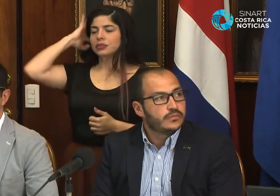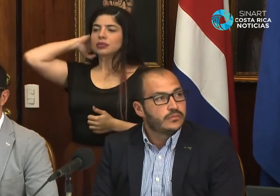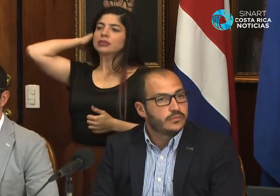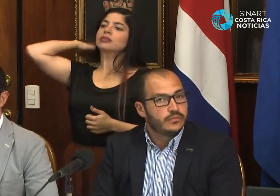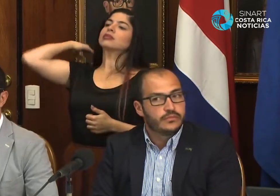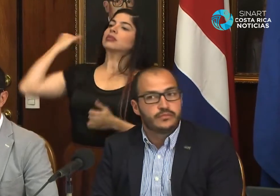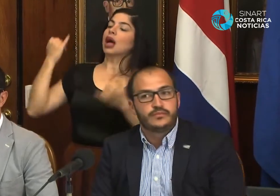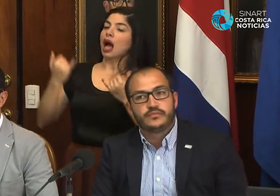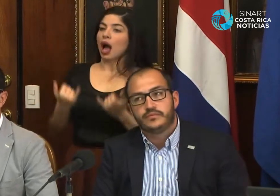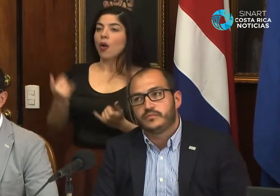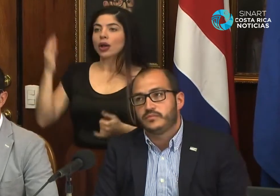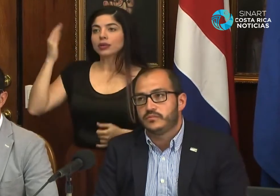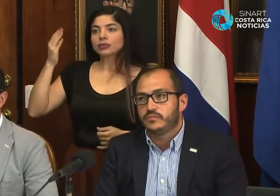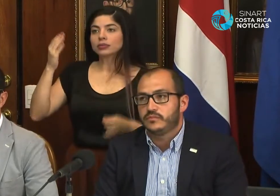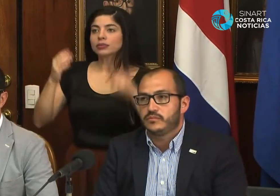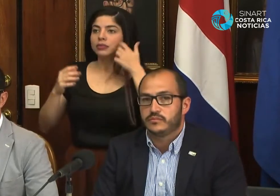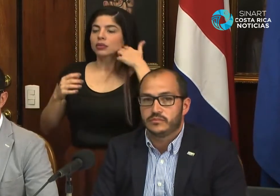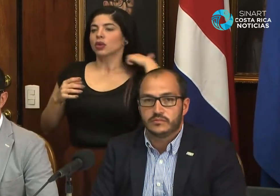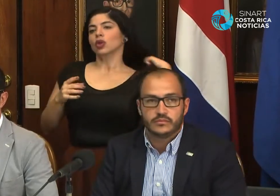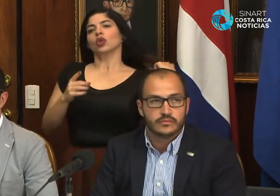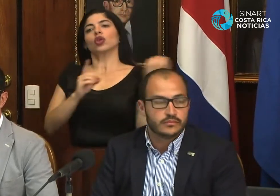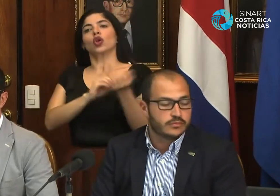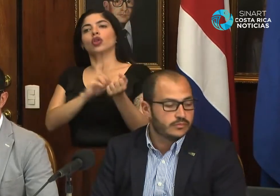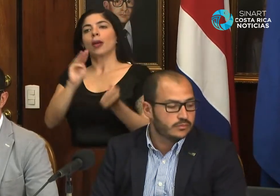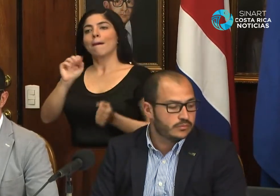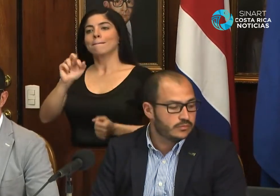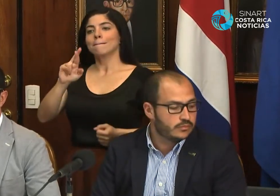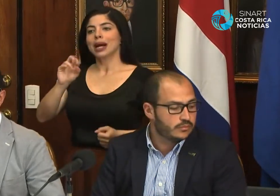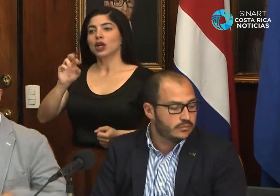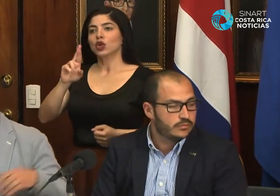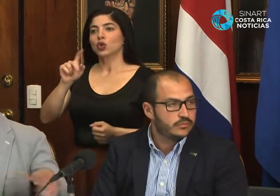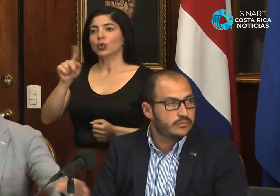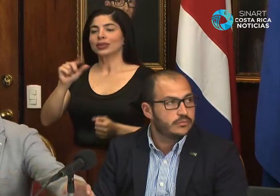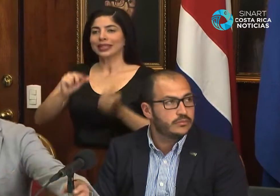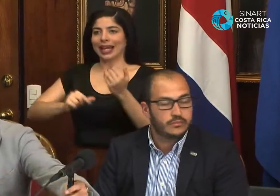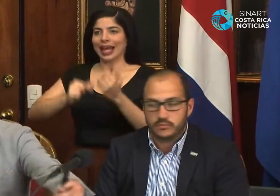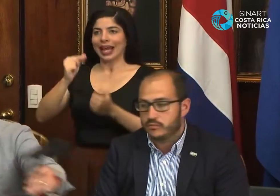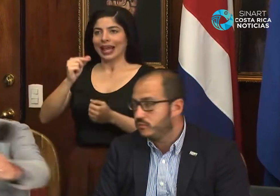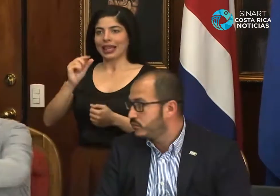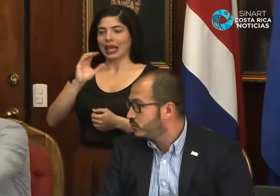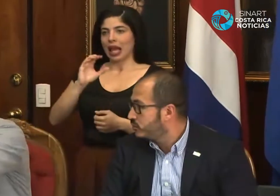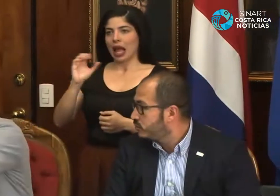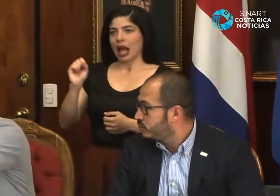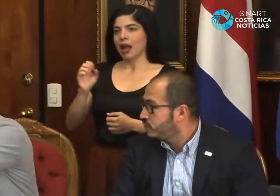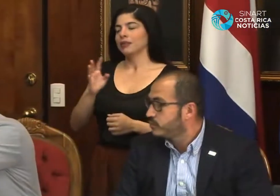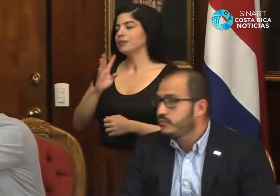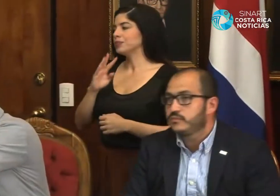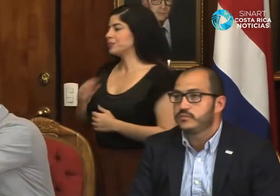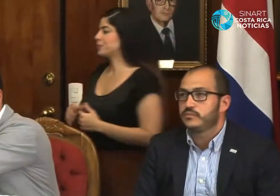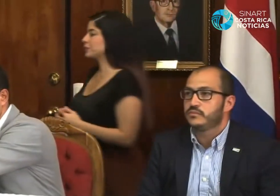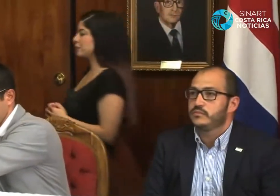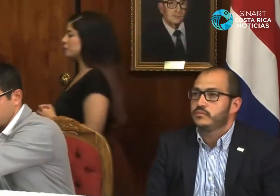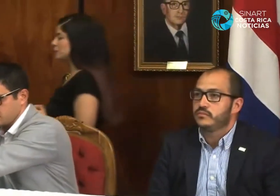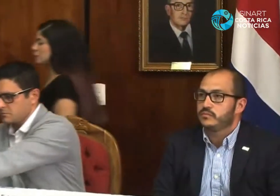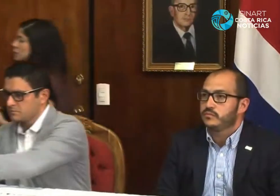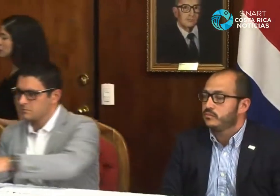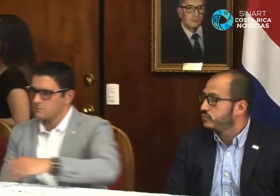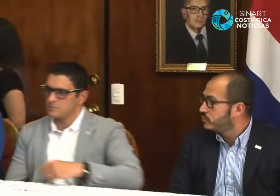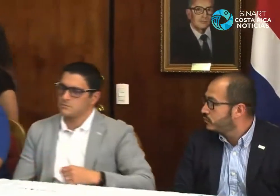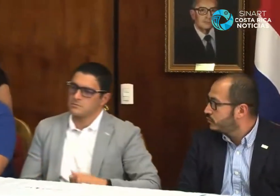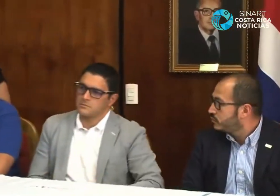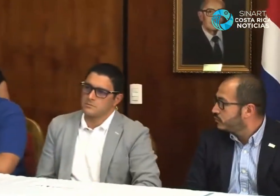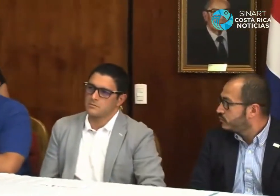Ahora recibimos el mensaje del doctor Mario Ruiz, gerente médico de la Caja, sobre el accionar de esta institución. Sí.